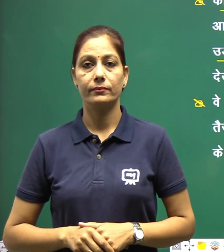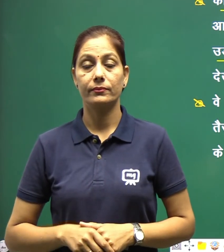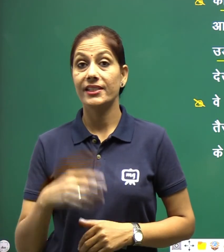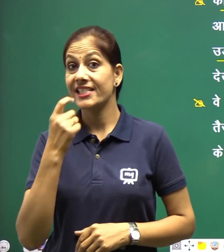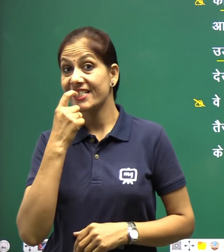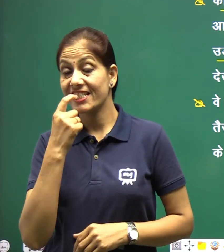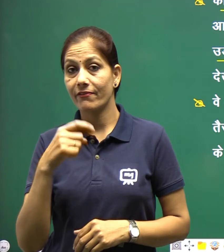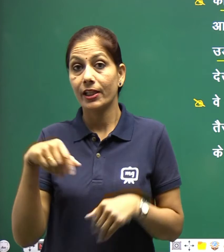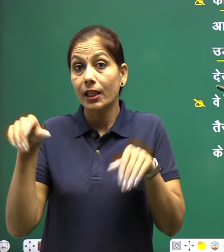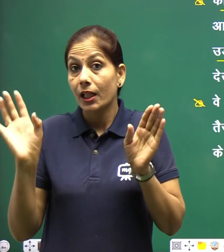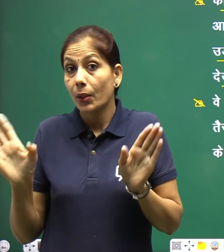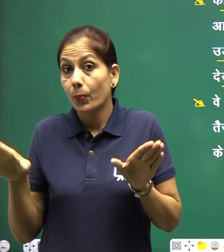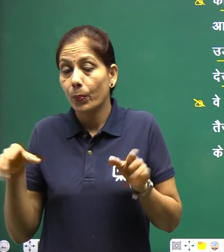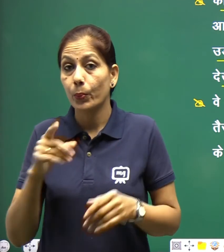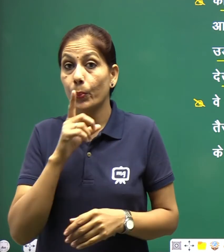सफेद बगुलों को देखता है।